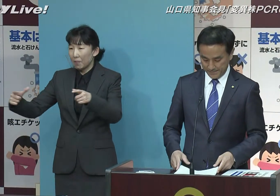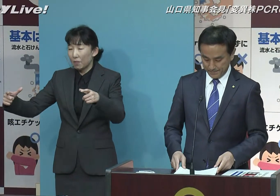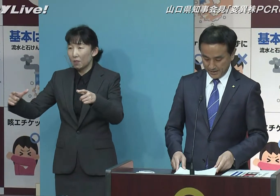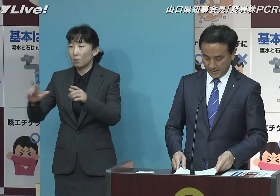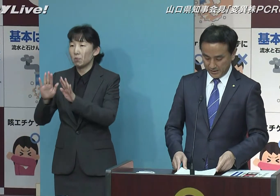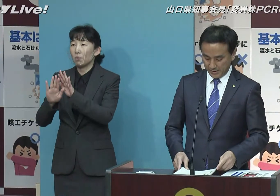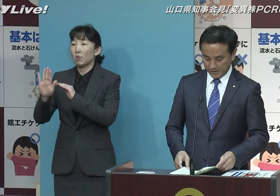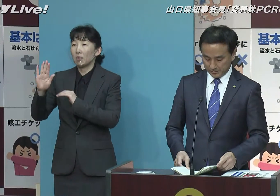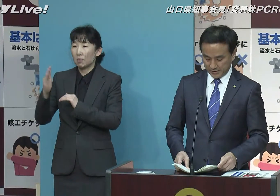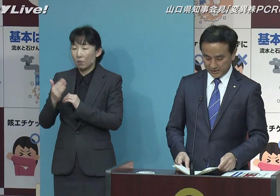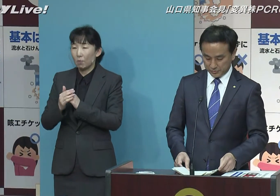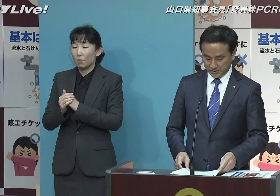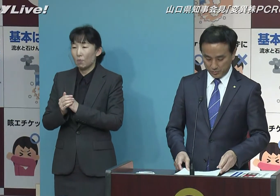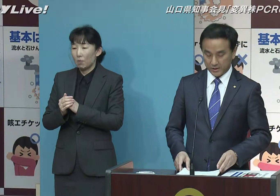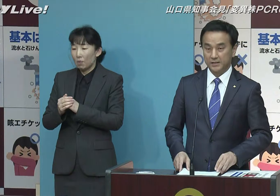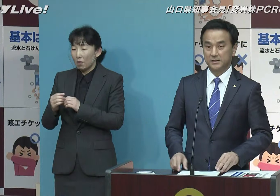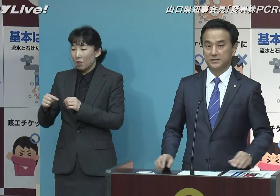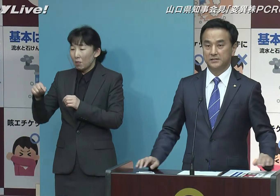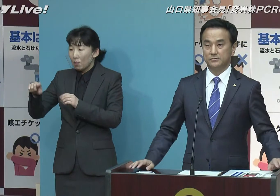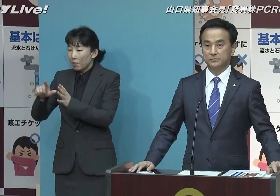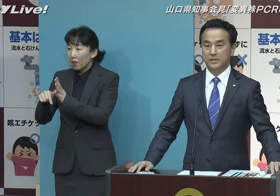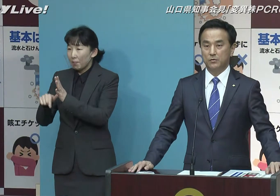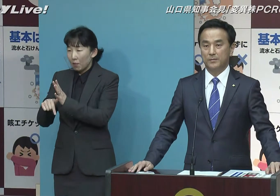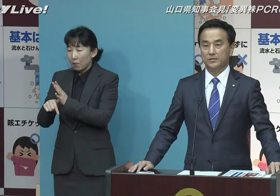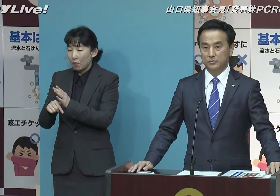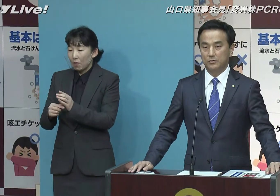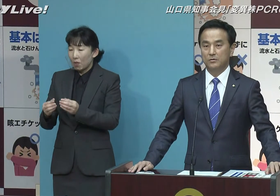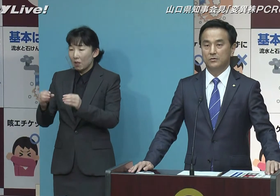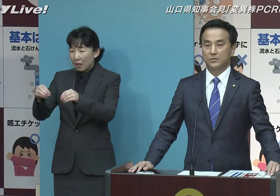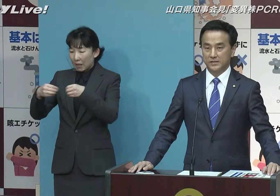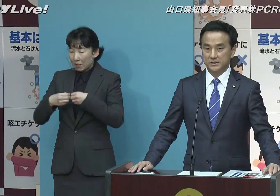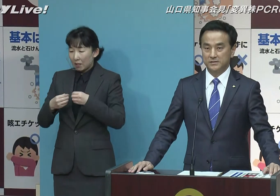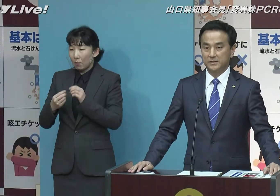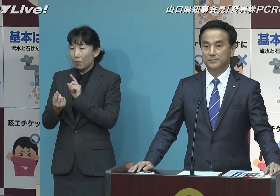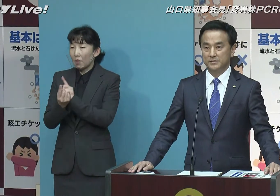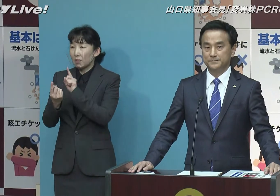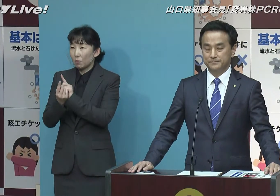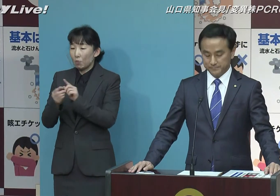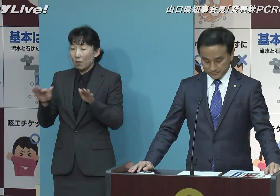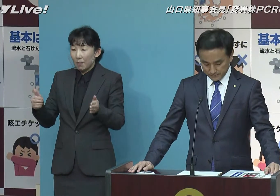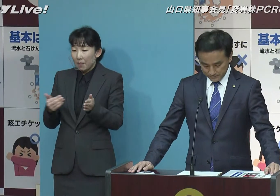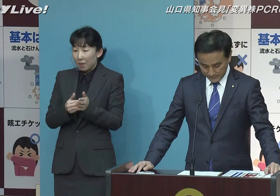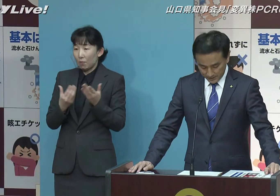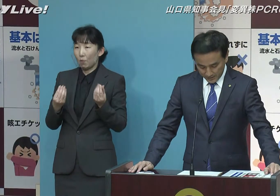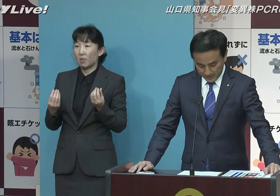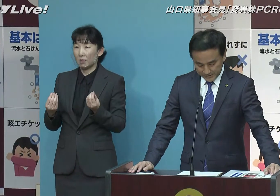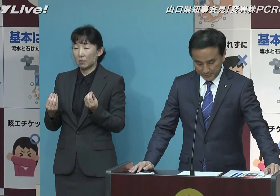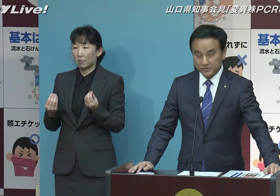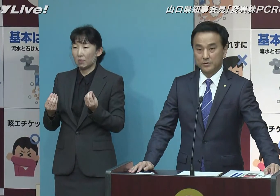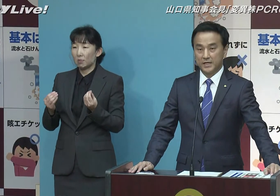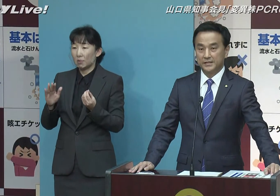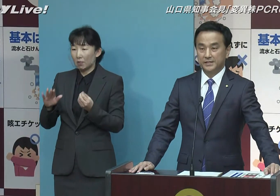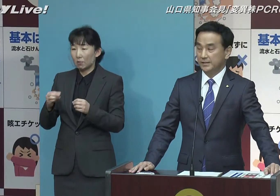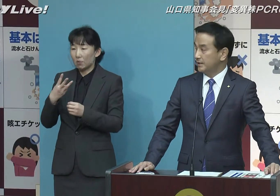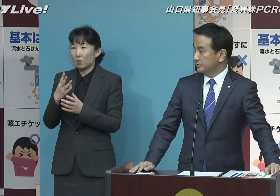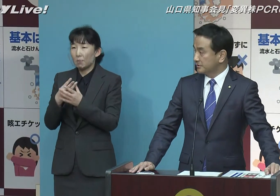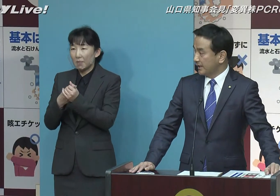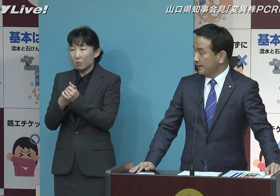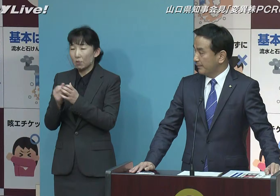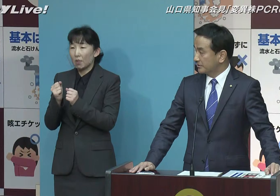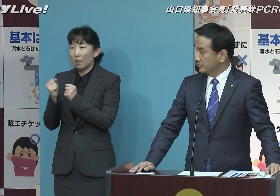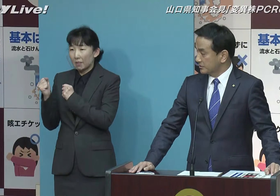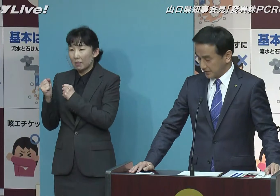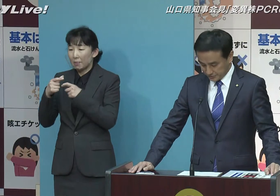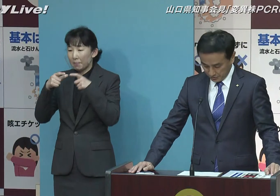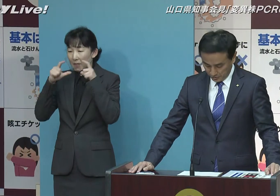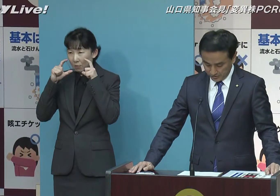ますが、変異株だったとしても感染対策はこれまでと同じであります。3密の回避、そして